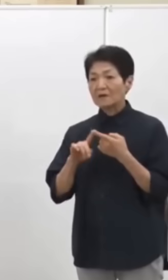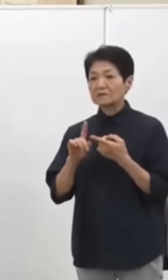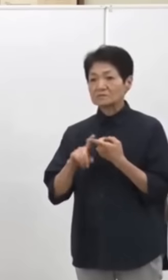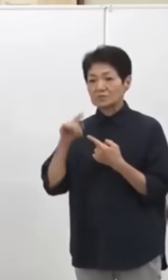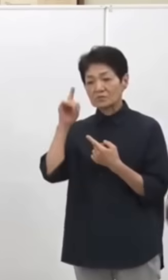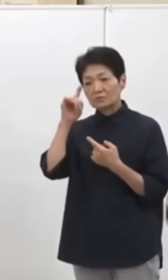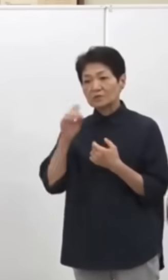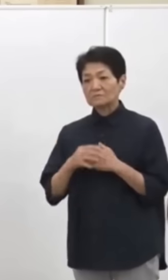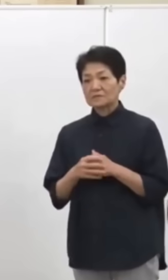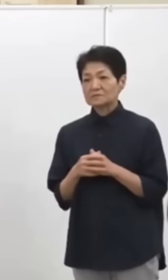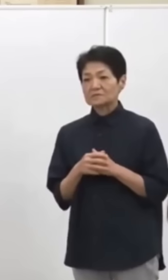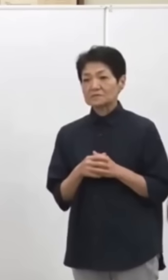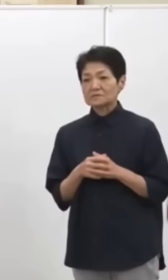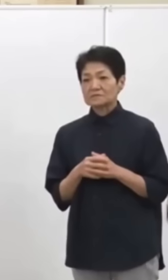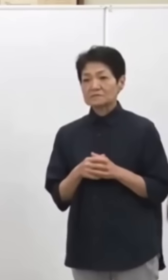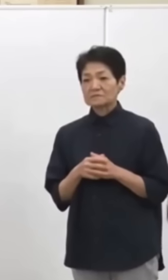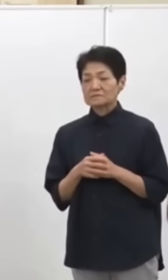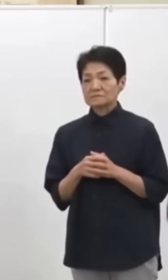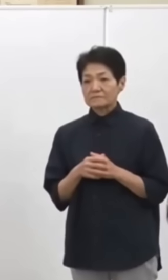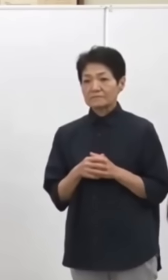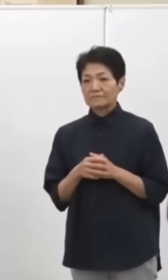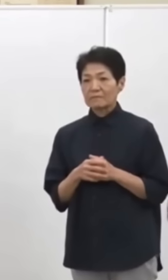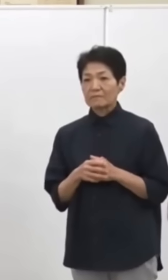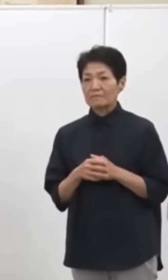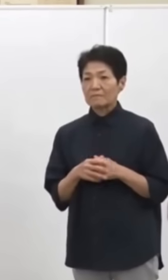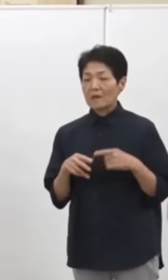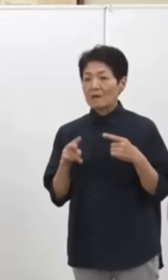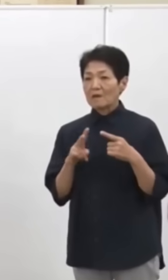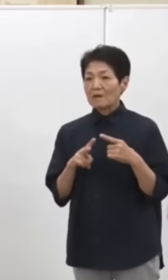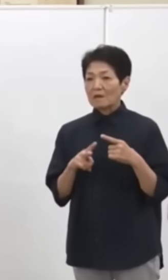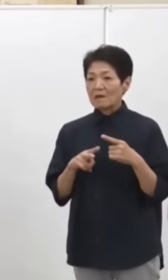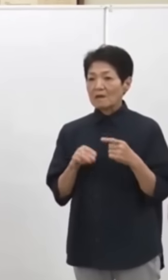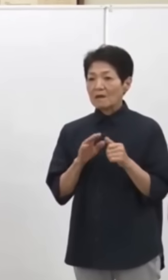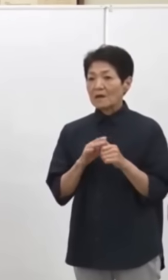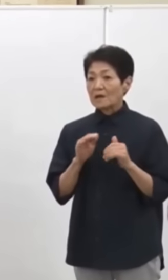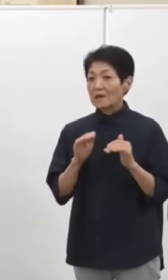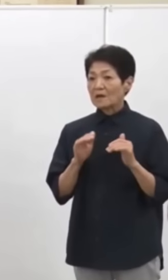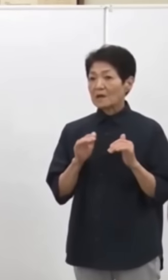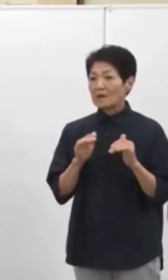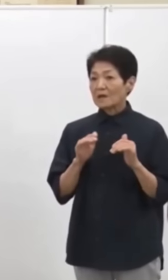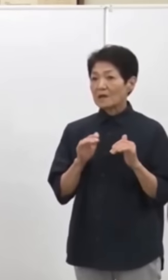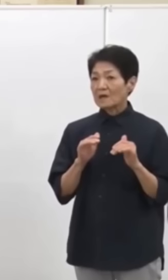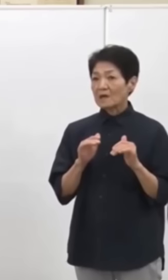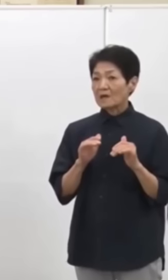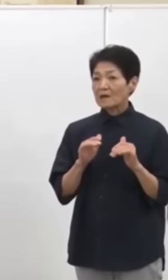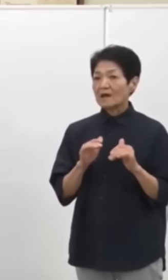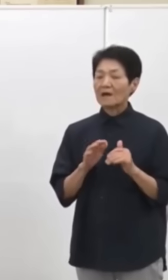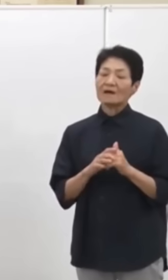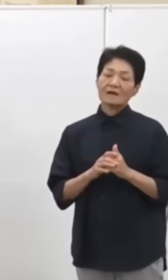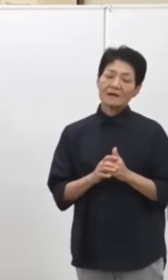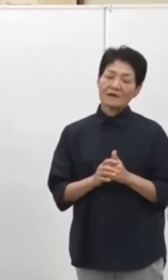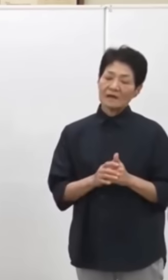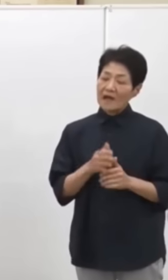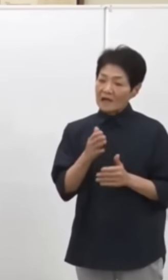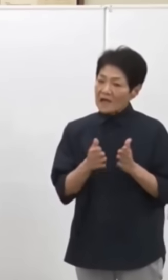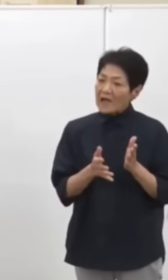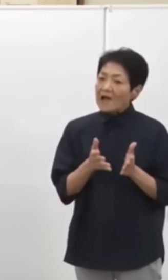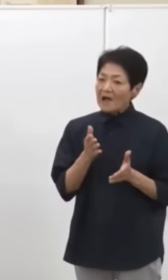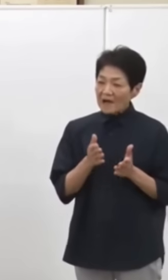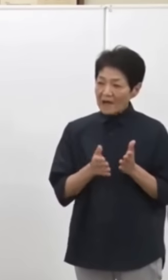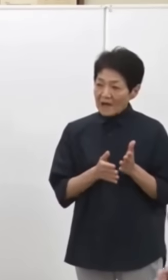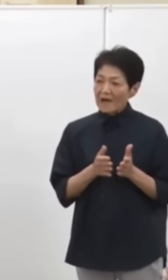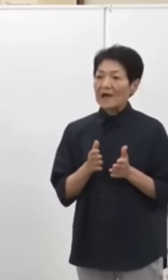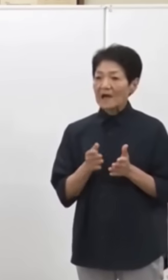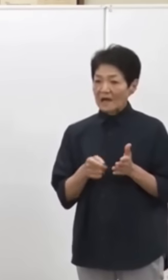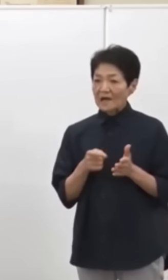除権で、その市の負担だけ増えてですね、解除権行使されて、要は市が液状化